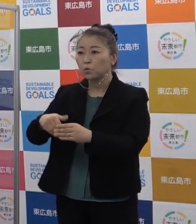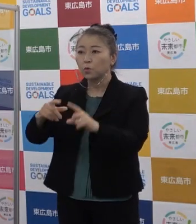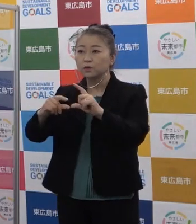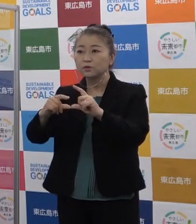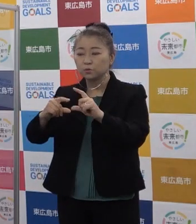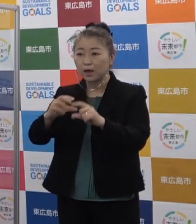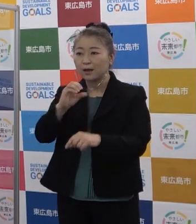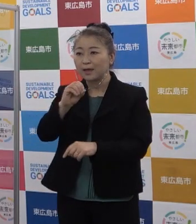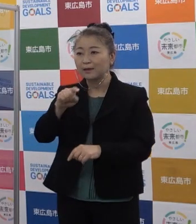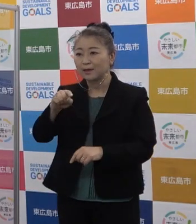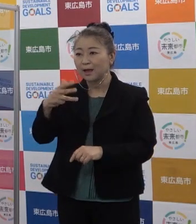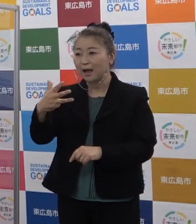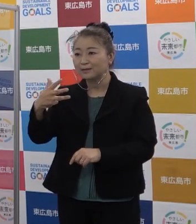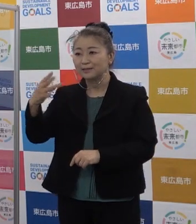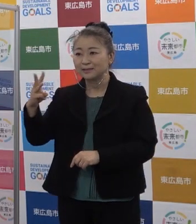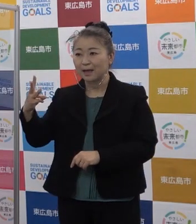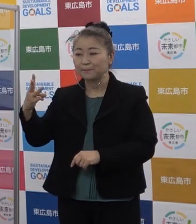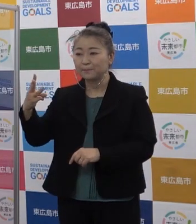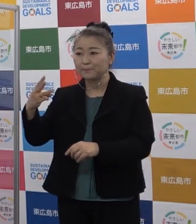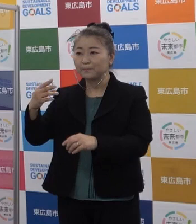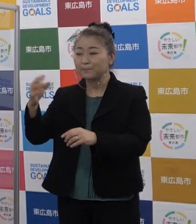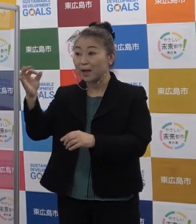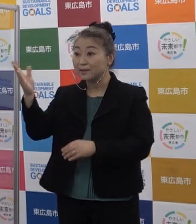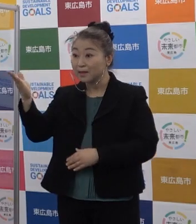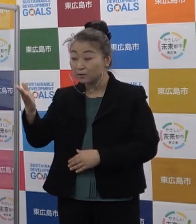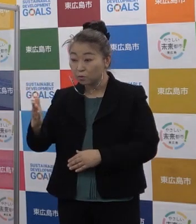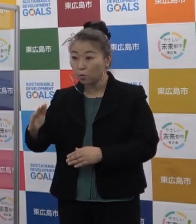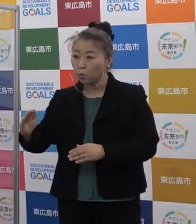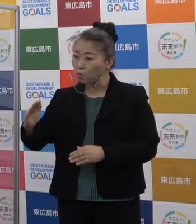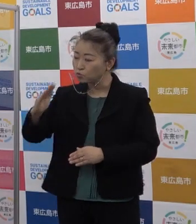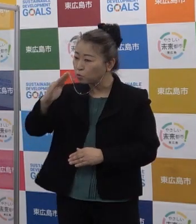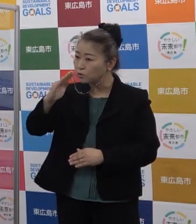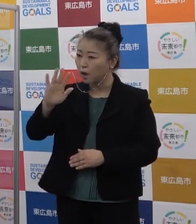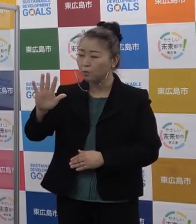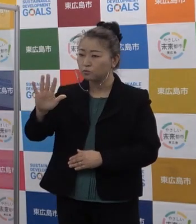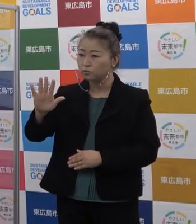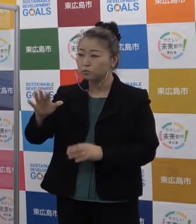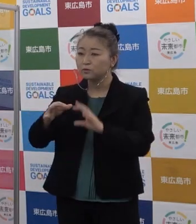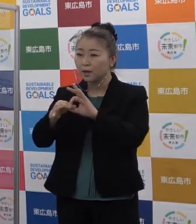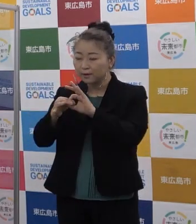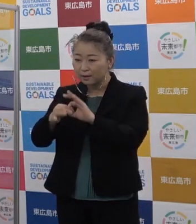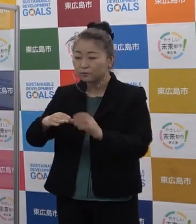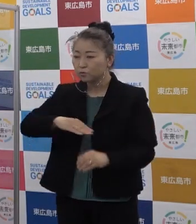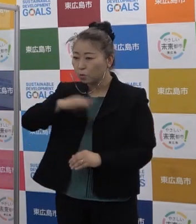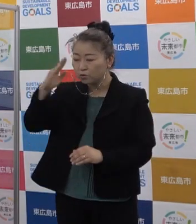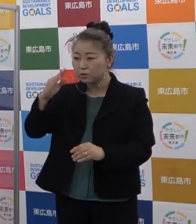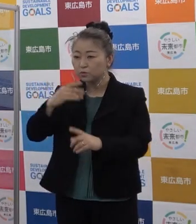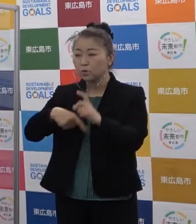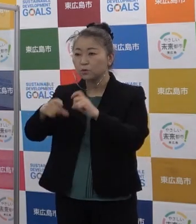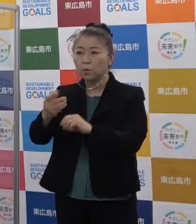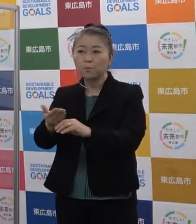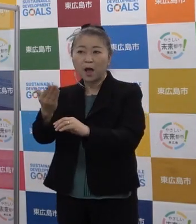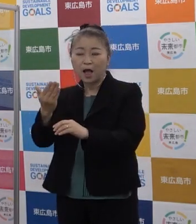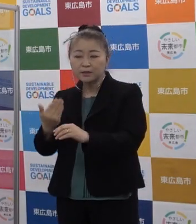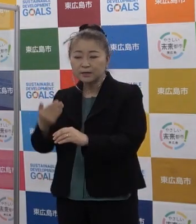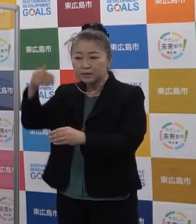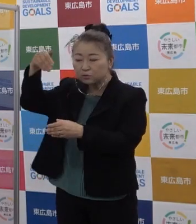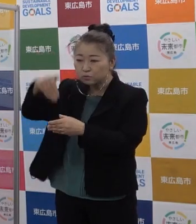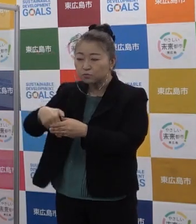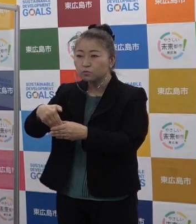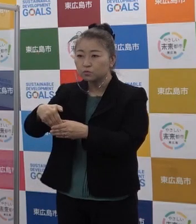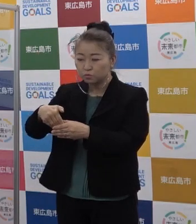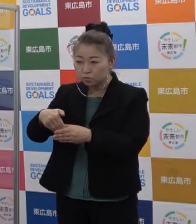ているということであり、期日前投票の率というのは大変高い今状況になっ